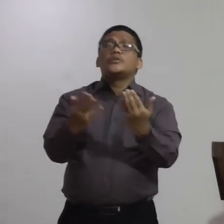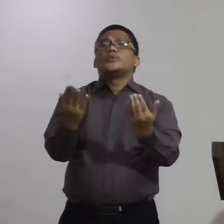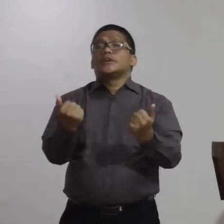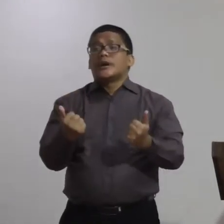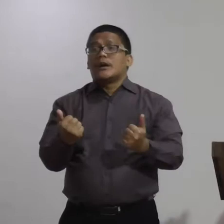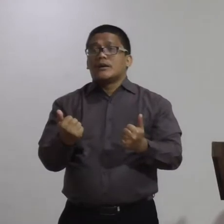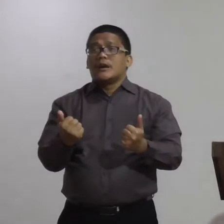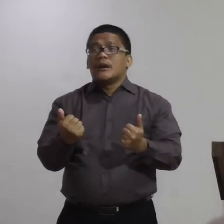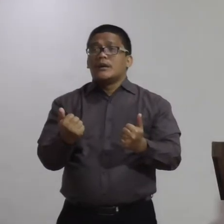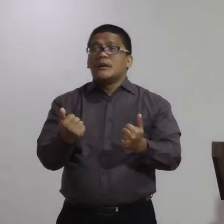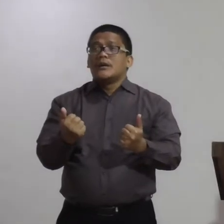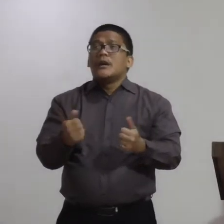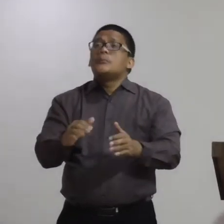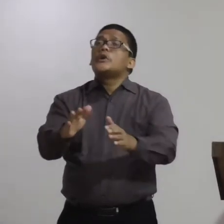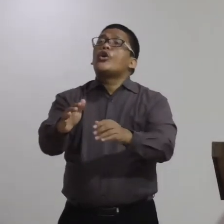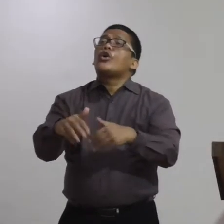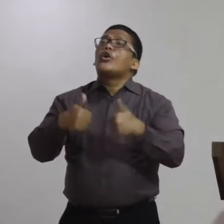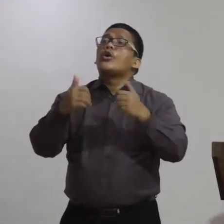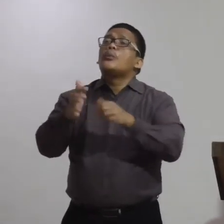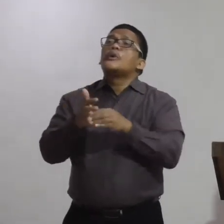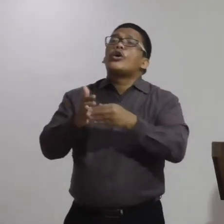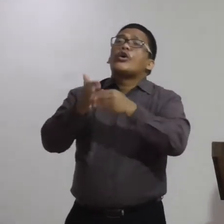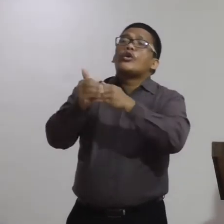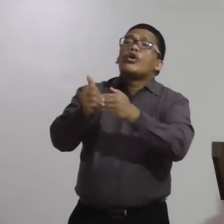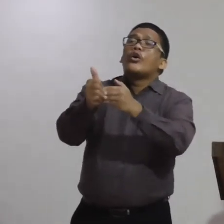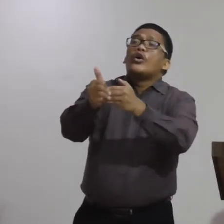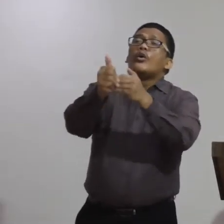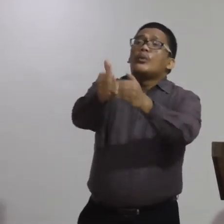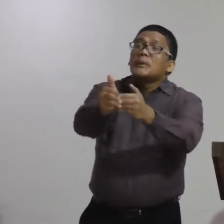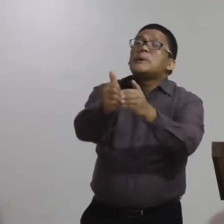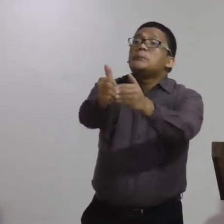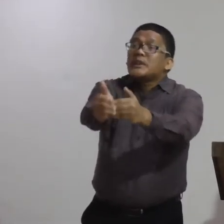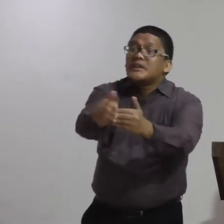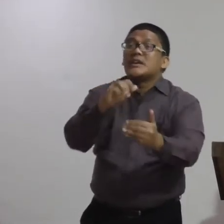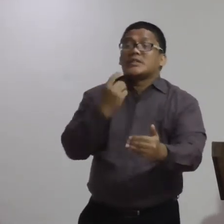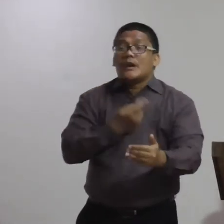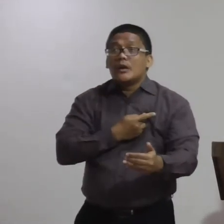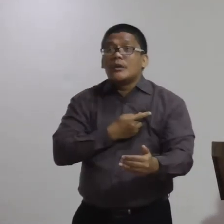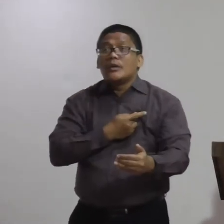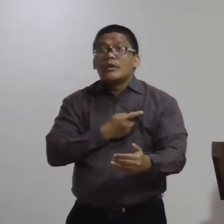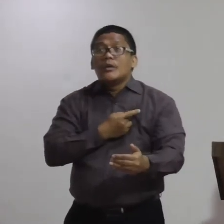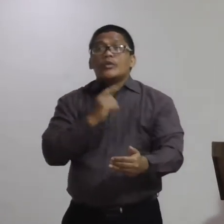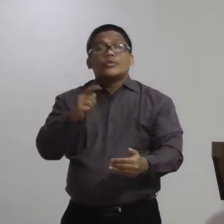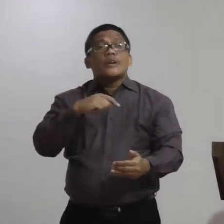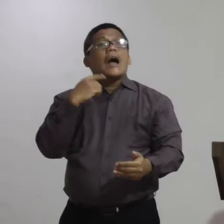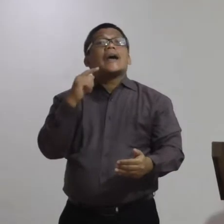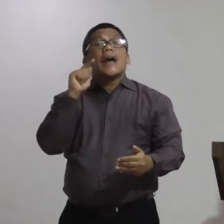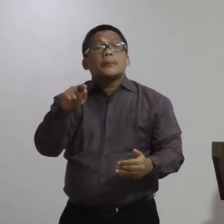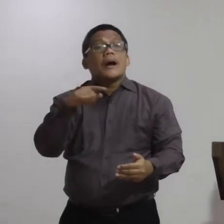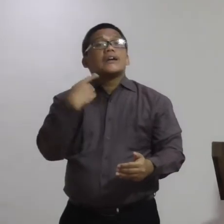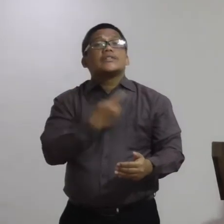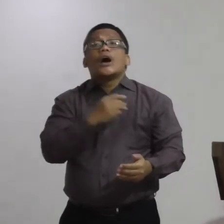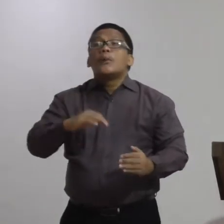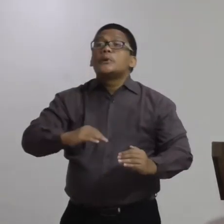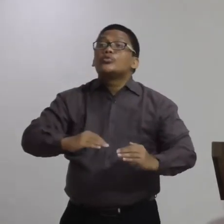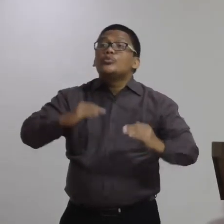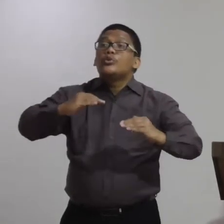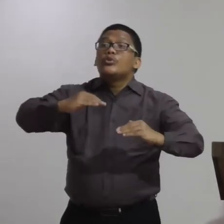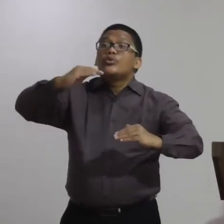kita, menolong kita, menyertai kita untuk terus bertumbuh